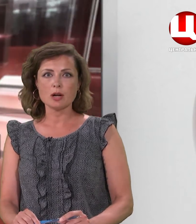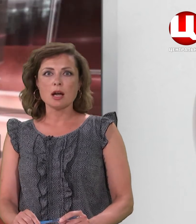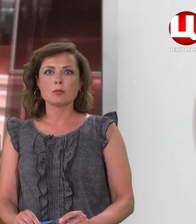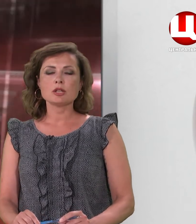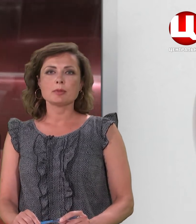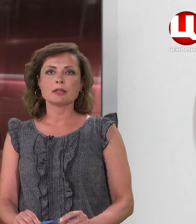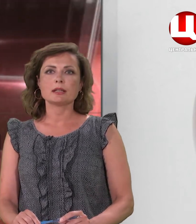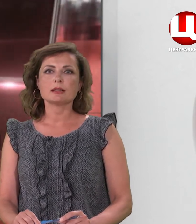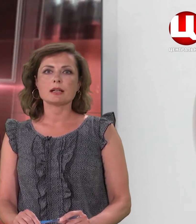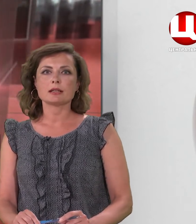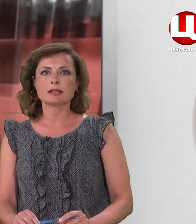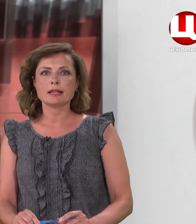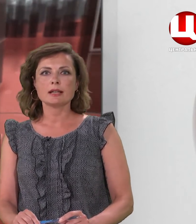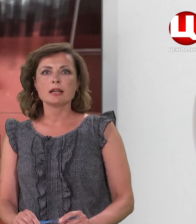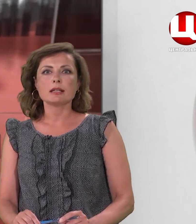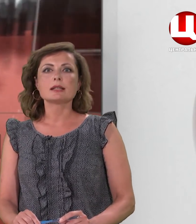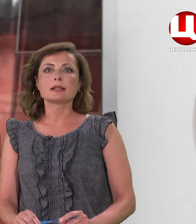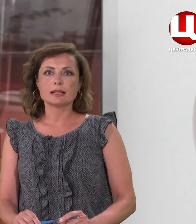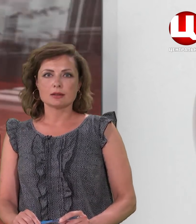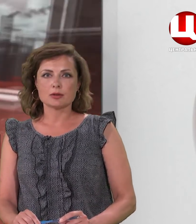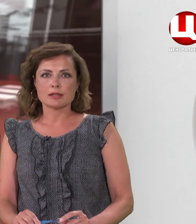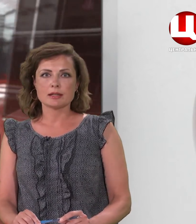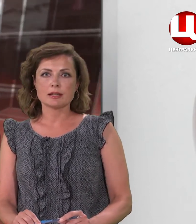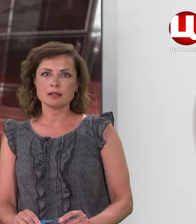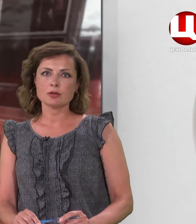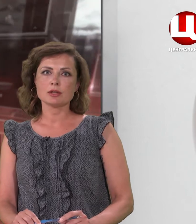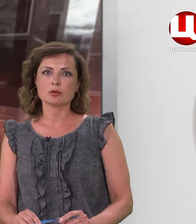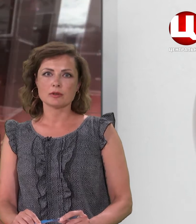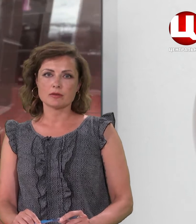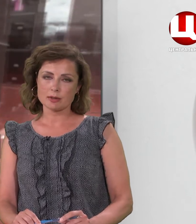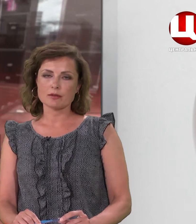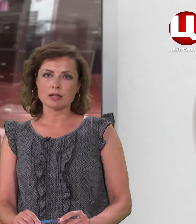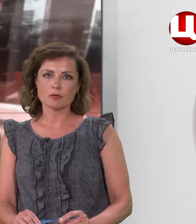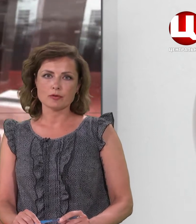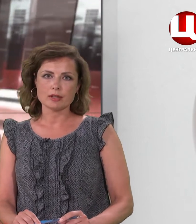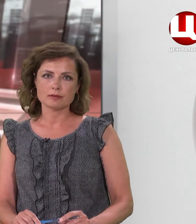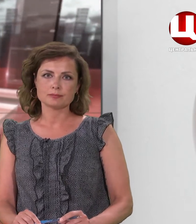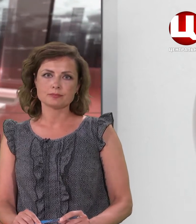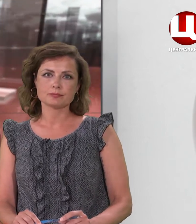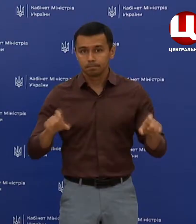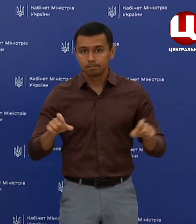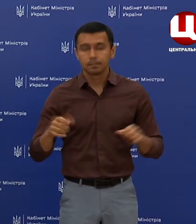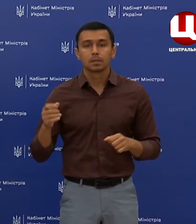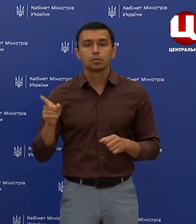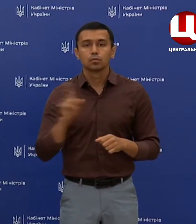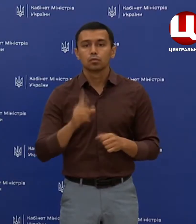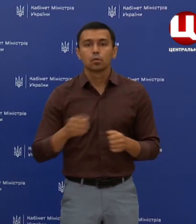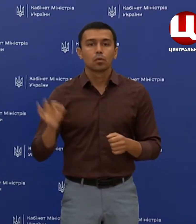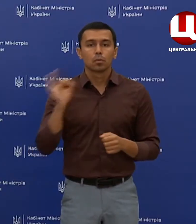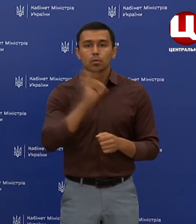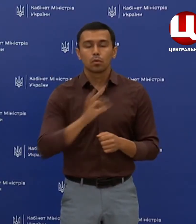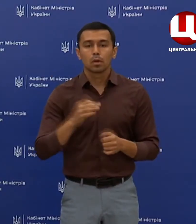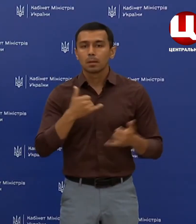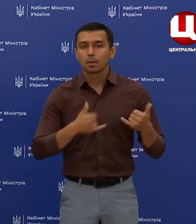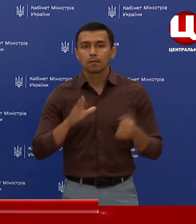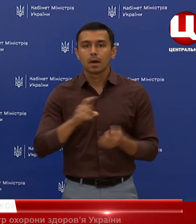територію може перейти на критерій інцидентності – кількості нових випадків захворювання. Щодо